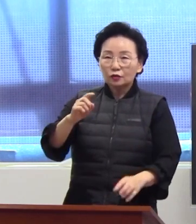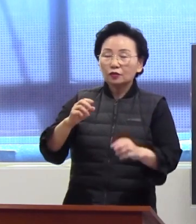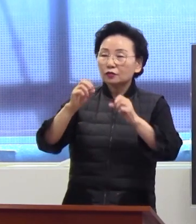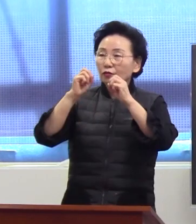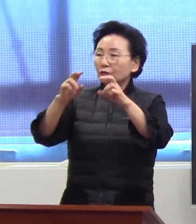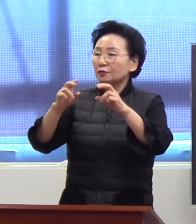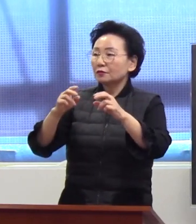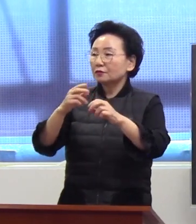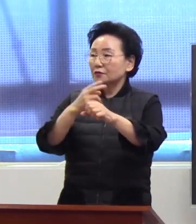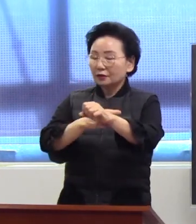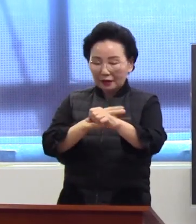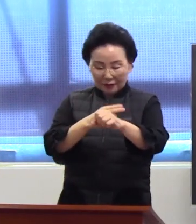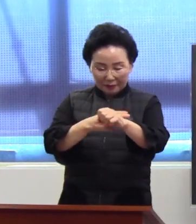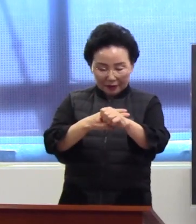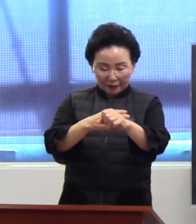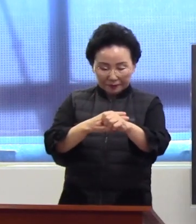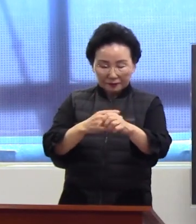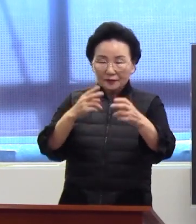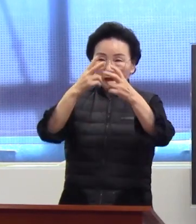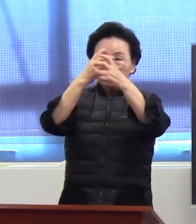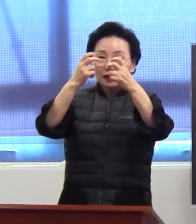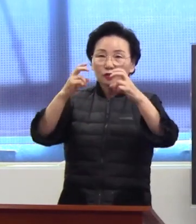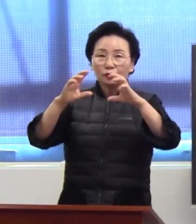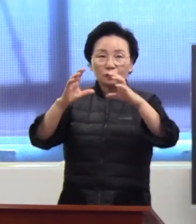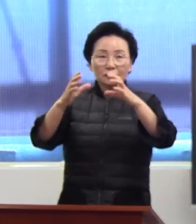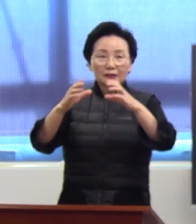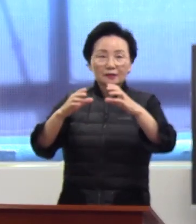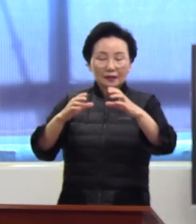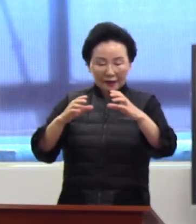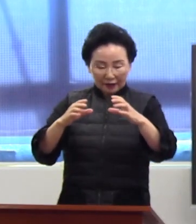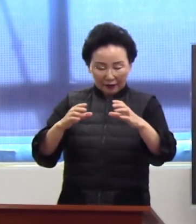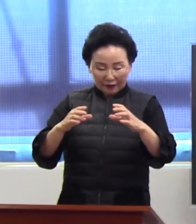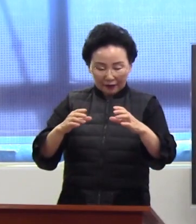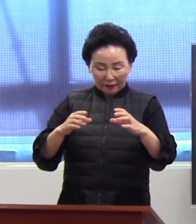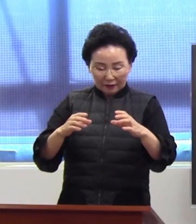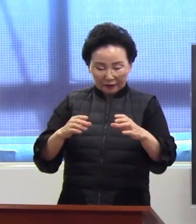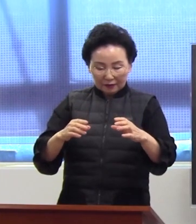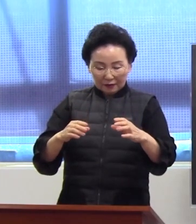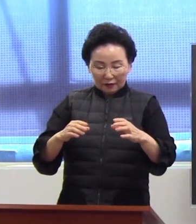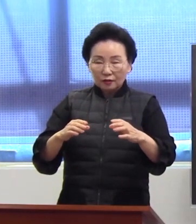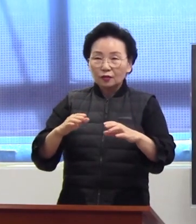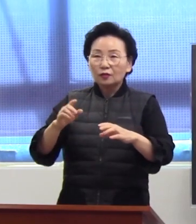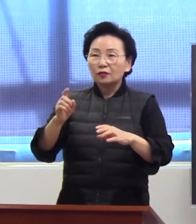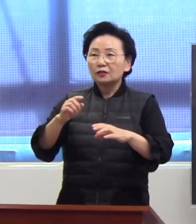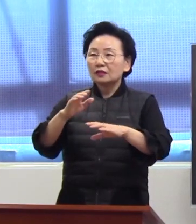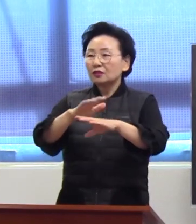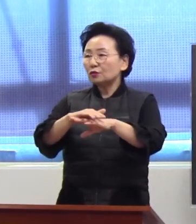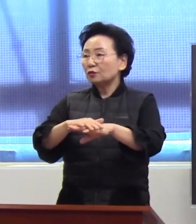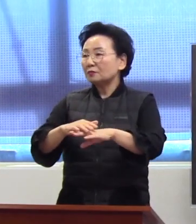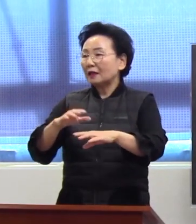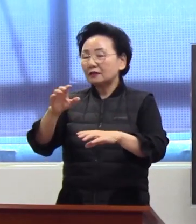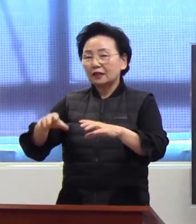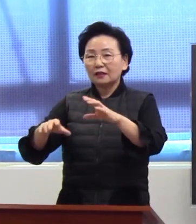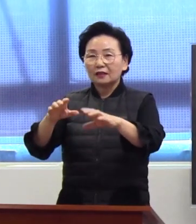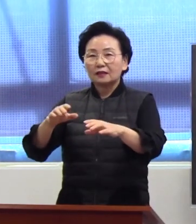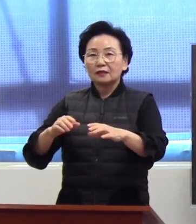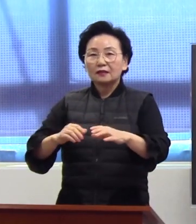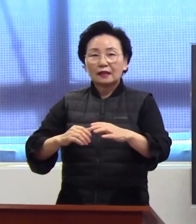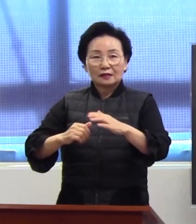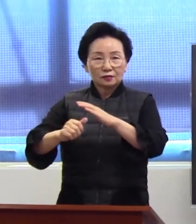어떤 선교 선생님이 멕시코라는 나라에 어느 시골 마을에